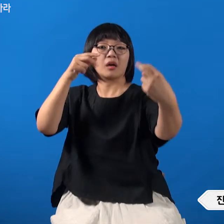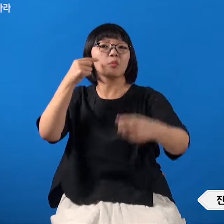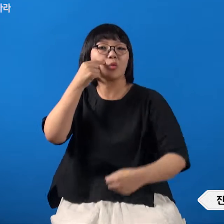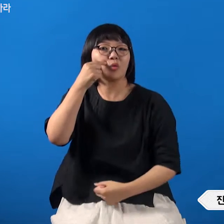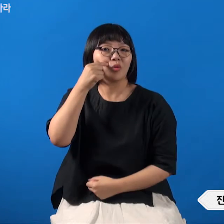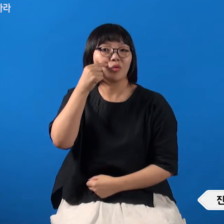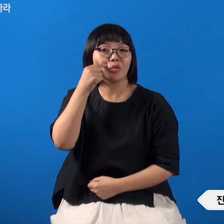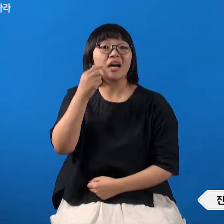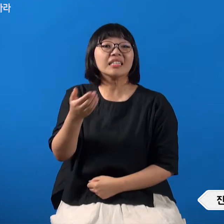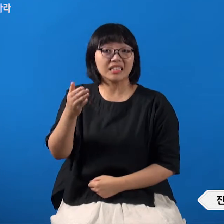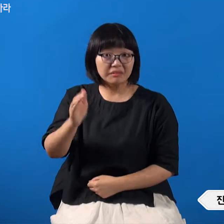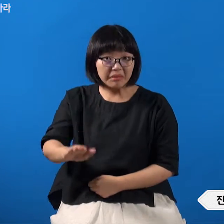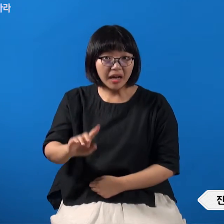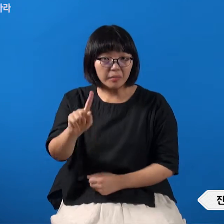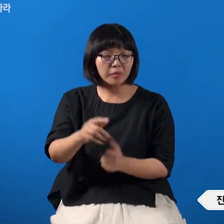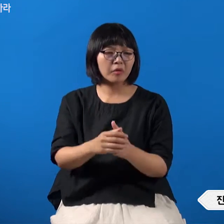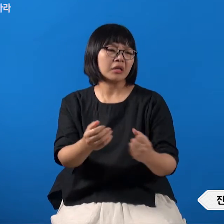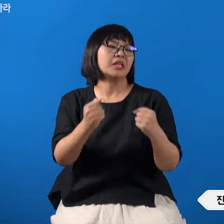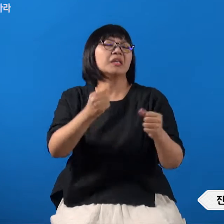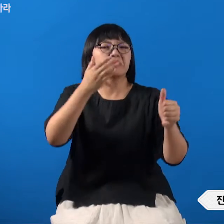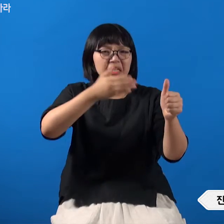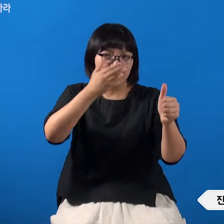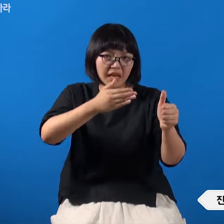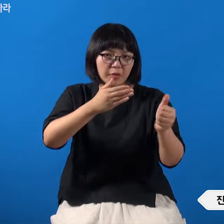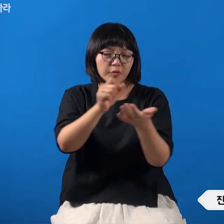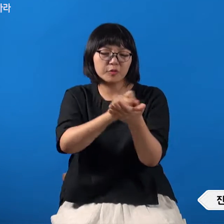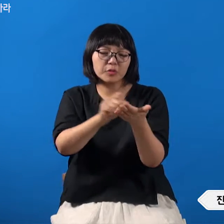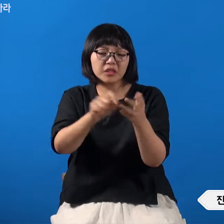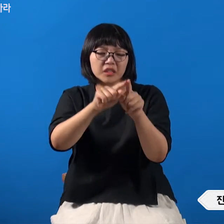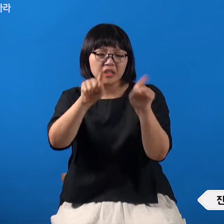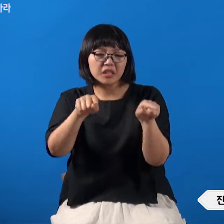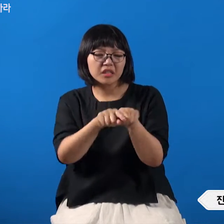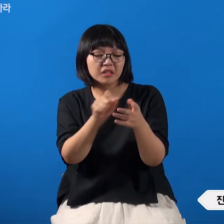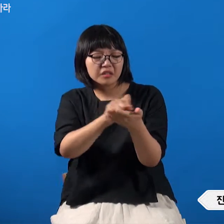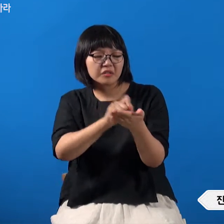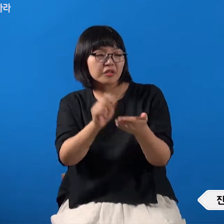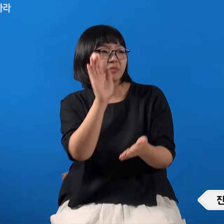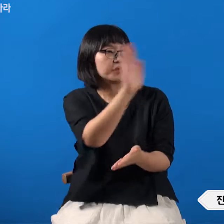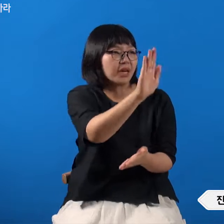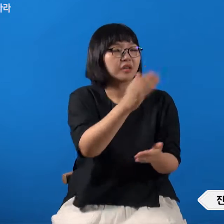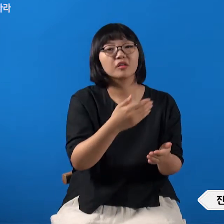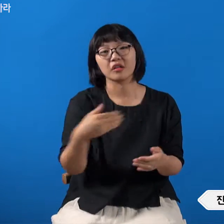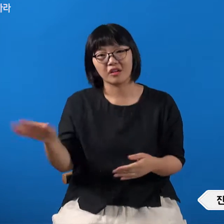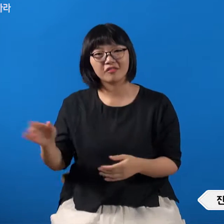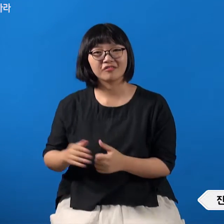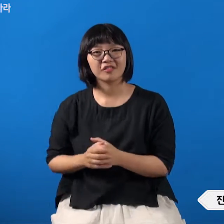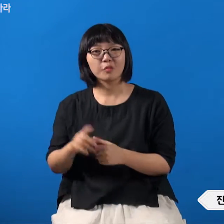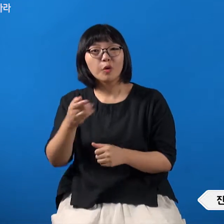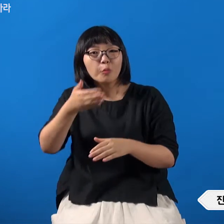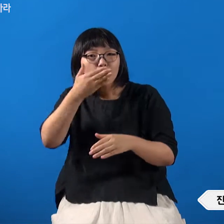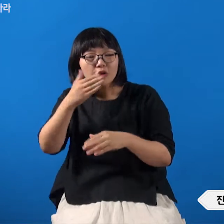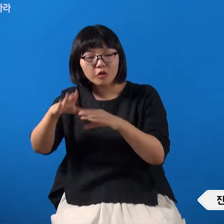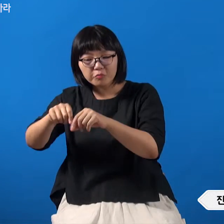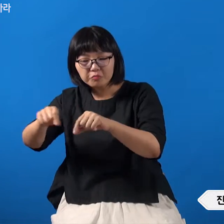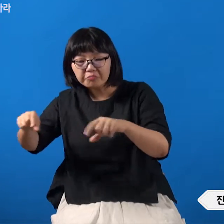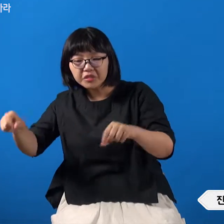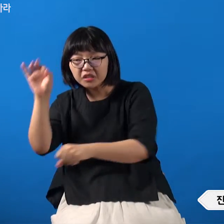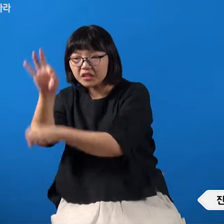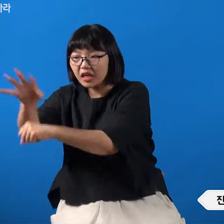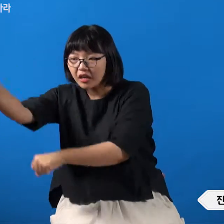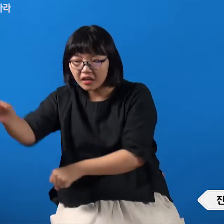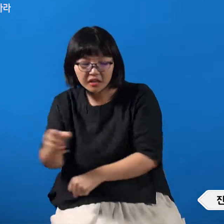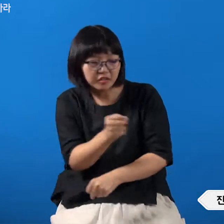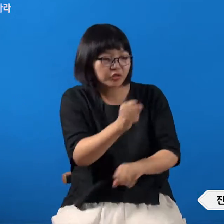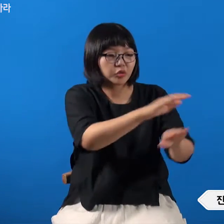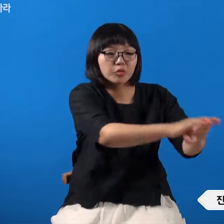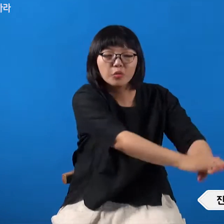힘내라고 쪽지를 걸어놓습니다. 위로하고 격려하고 나누고 베풀 수 있는 때, 가장 힘들고 가장 어려울 때 더